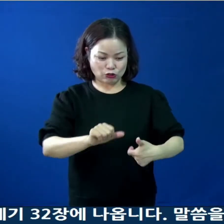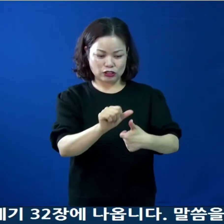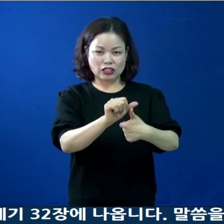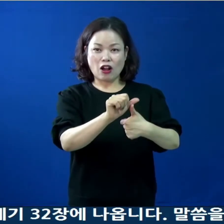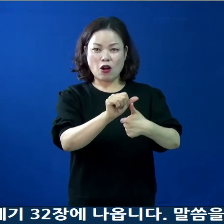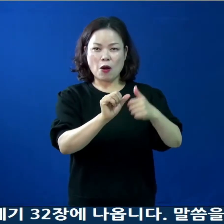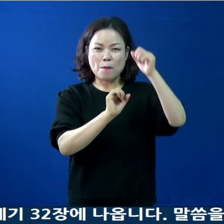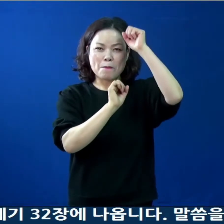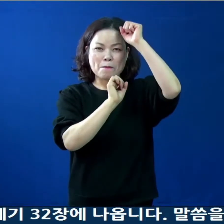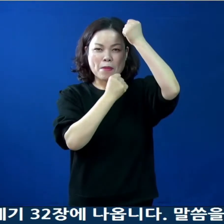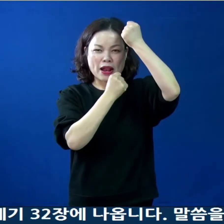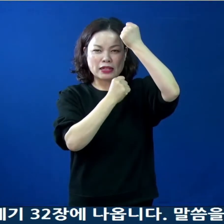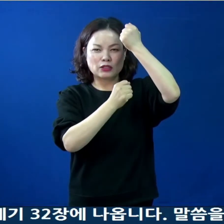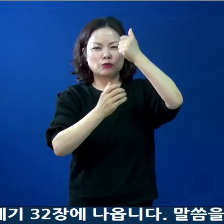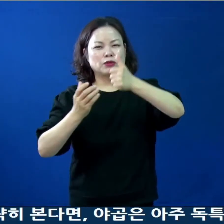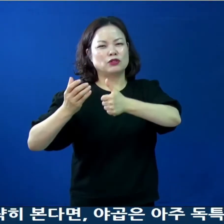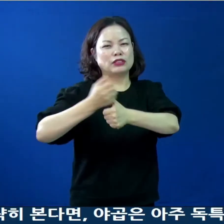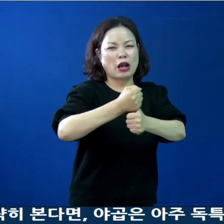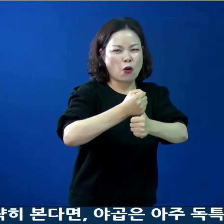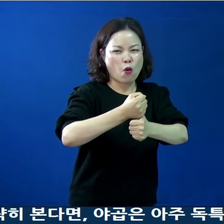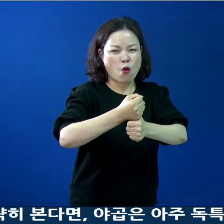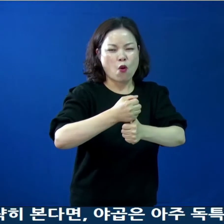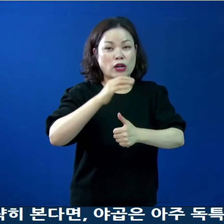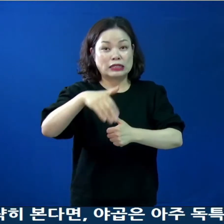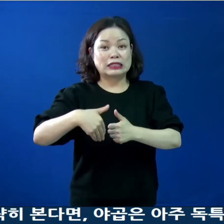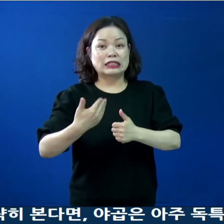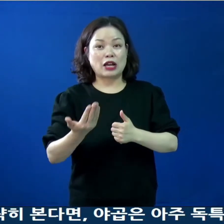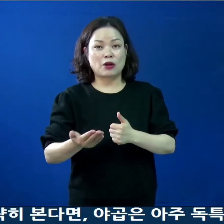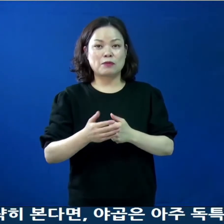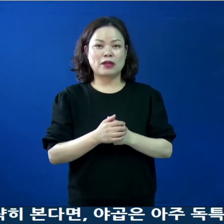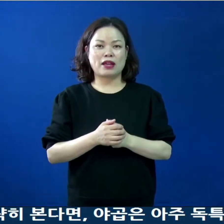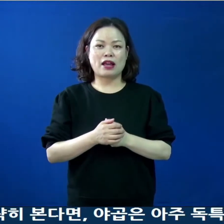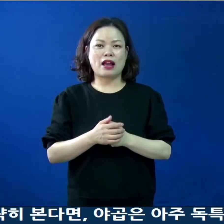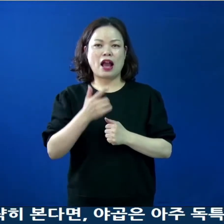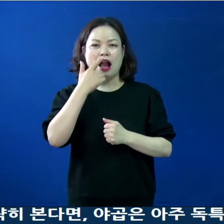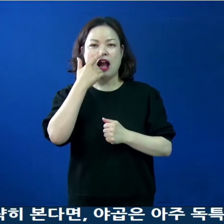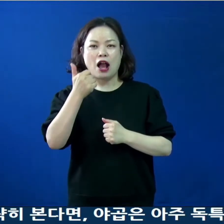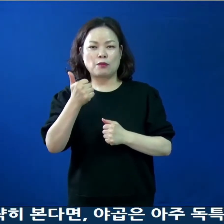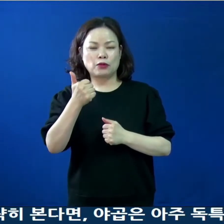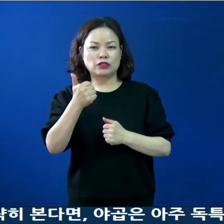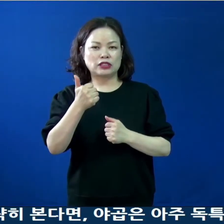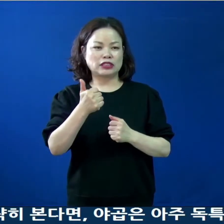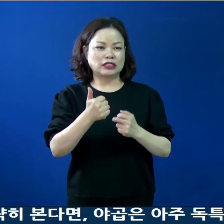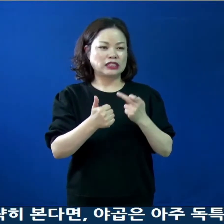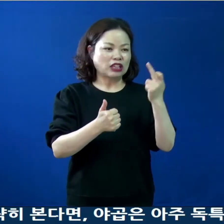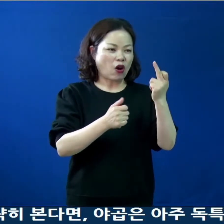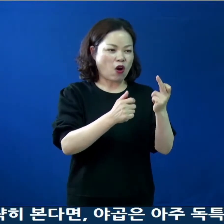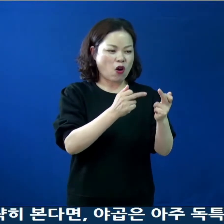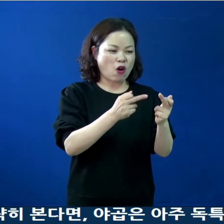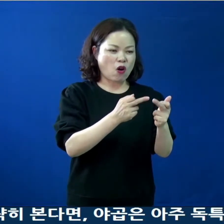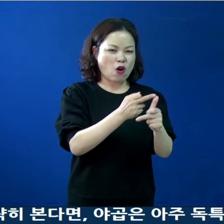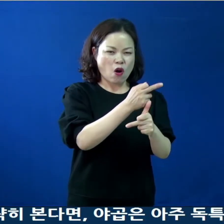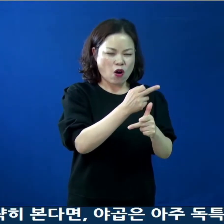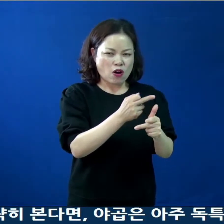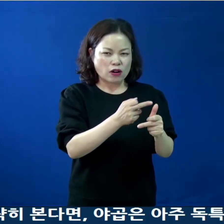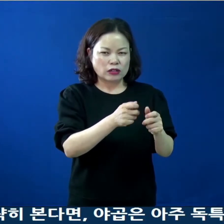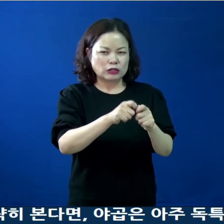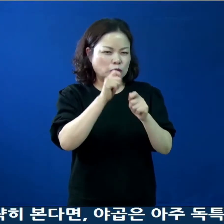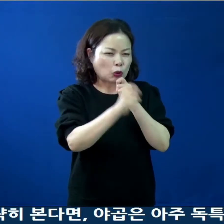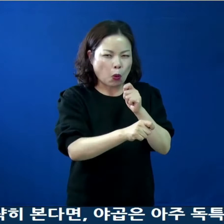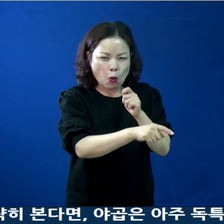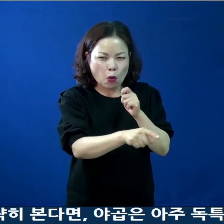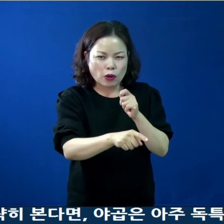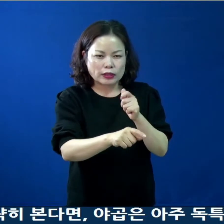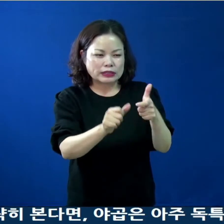발 뒤꿈치를 붙잡고 태어나고, 그 뒤로도 이제 아버지와 형을 이제 또 속이고, 또 장자의 명분을 움켜쥐고자